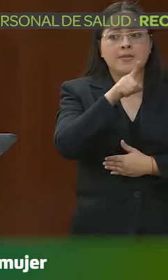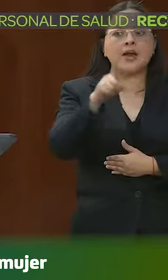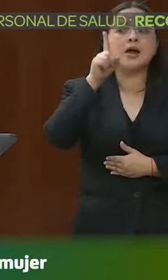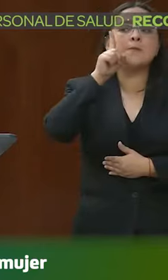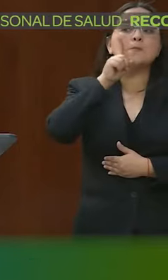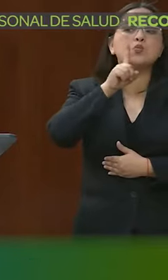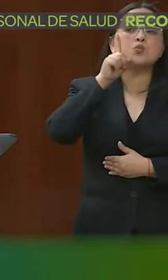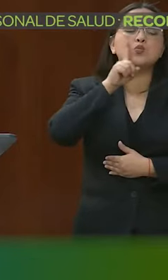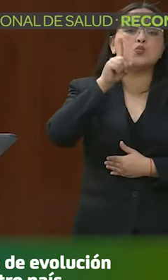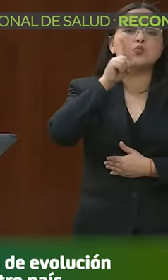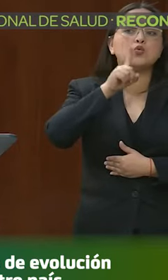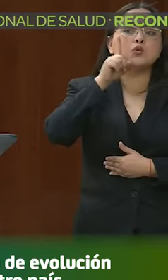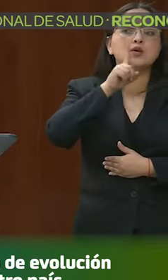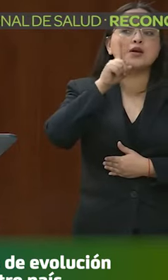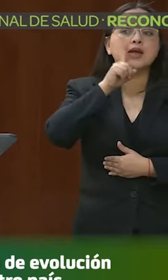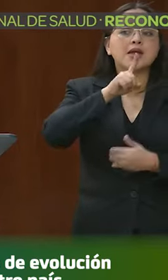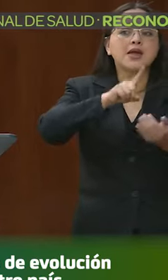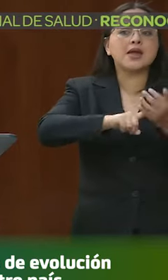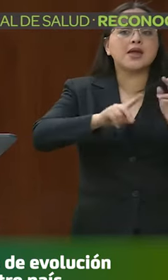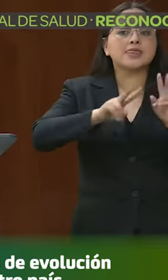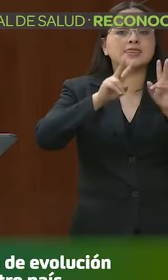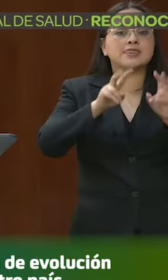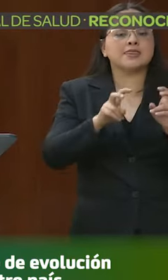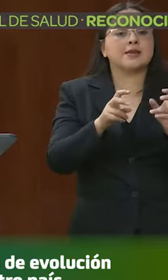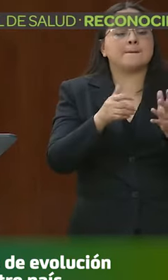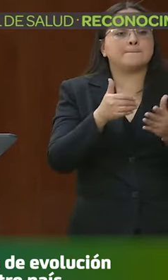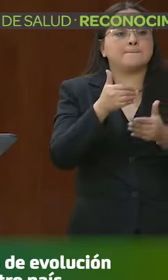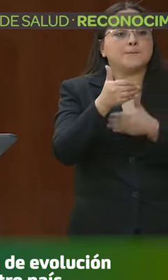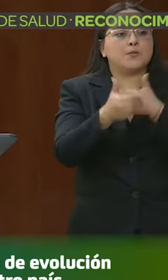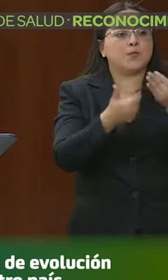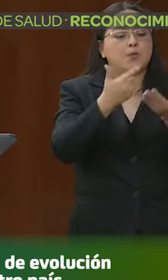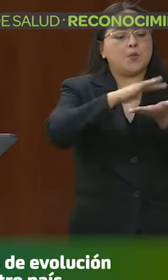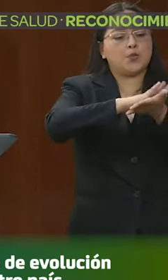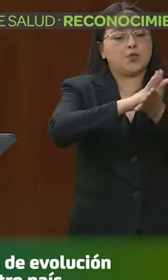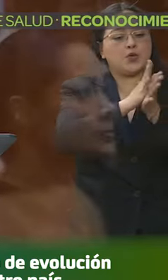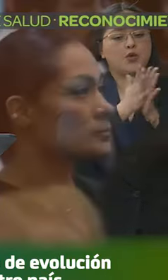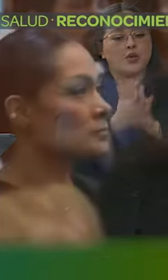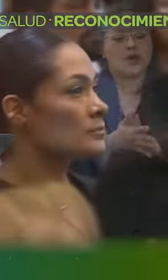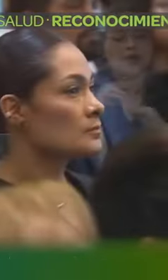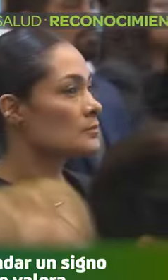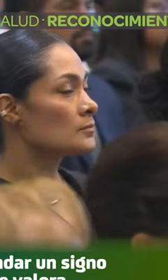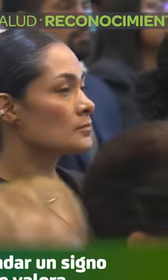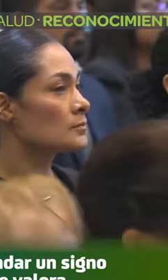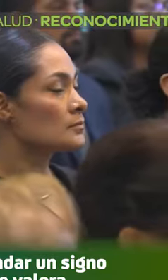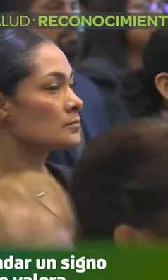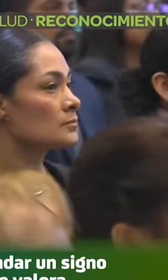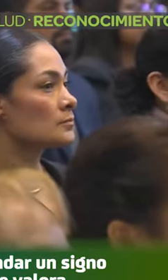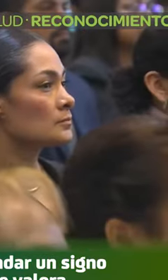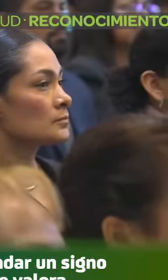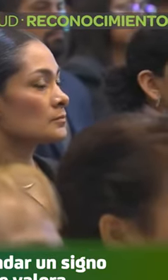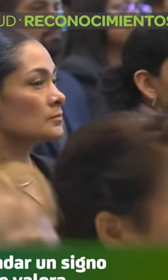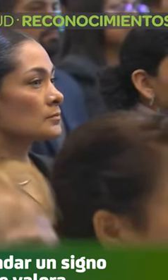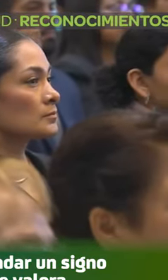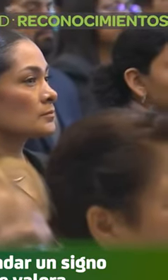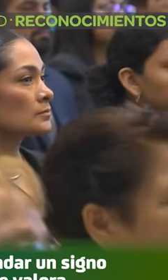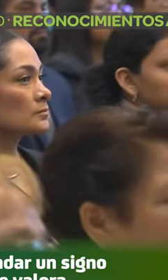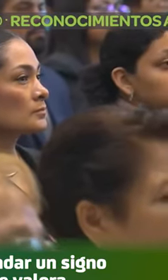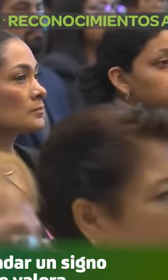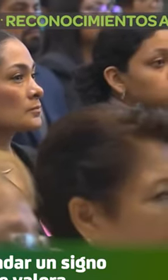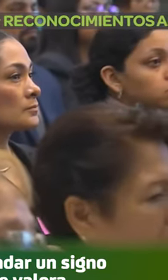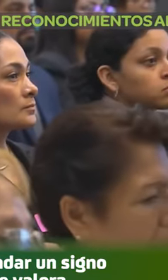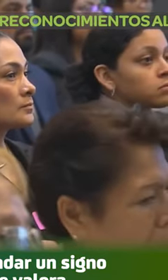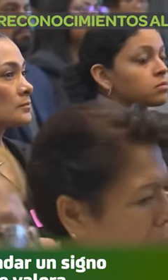mujer en el proceso de evolución de nuestro país. Hay que mandar un signo